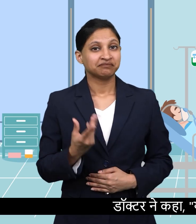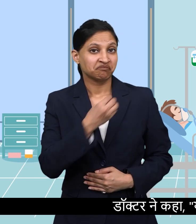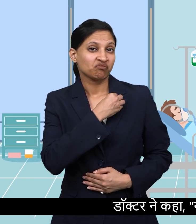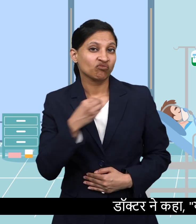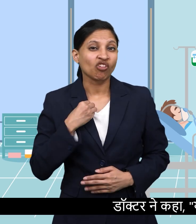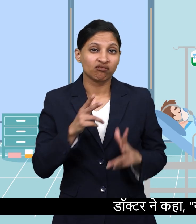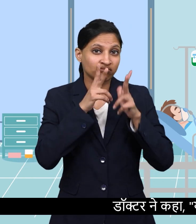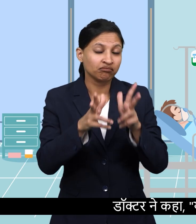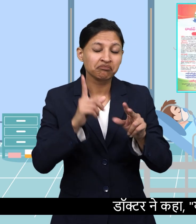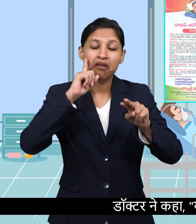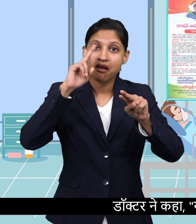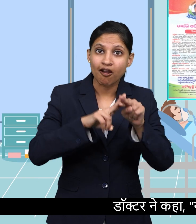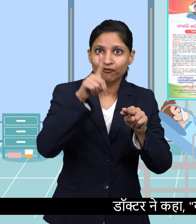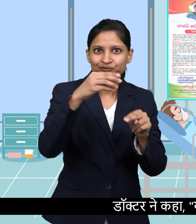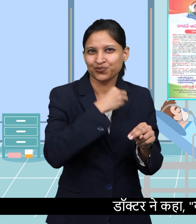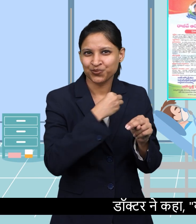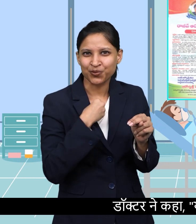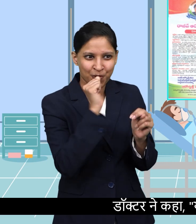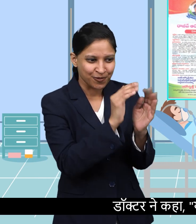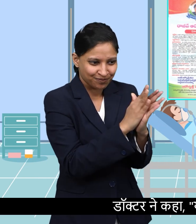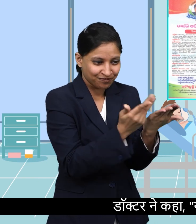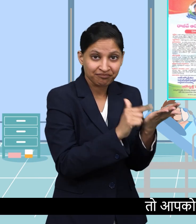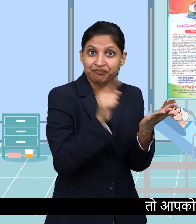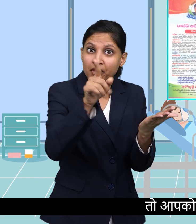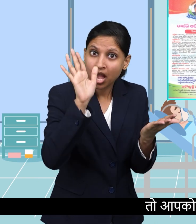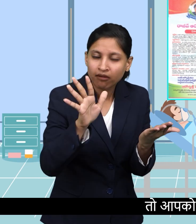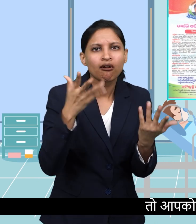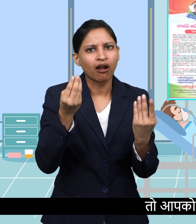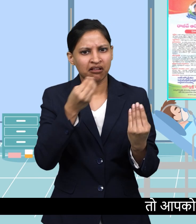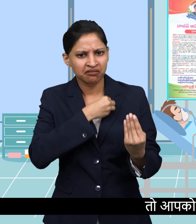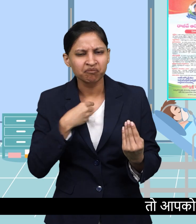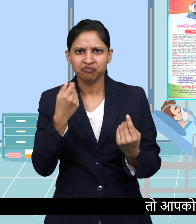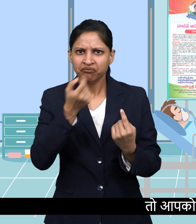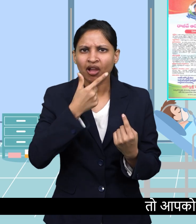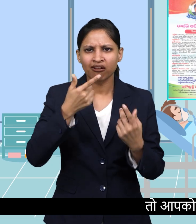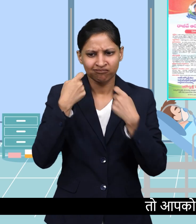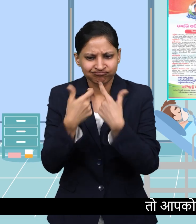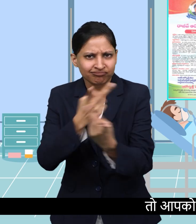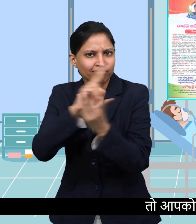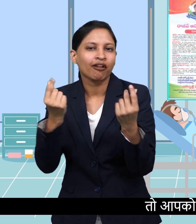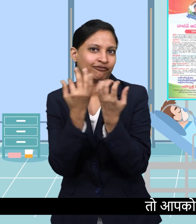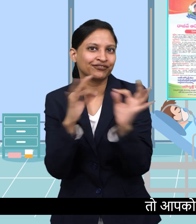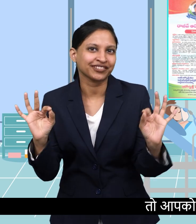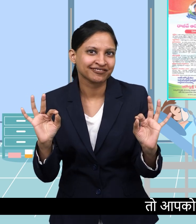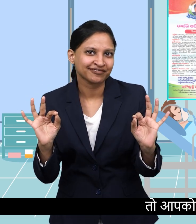डॉक्टर ने कहा यदि आपके पास आरोग्यश्री कार्ड है तो आपको मुफ्त इलाज मिल सकता है।